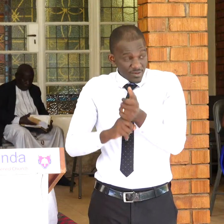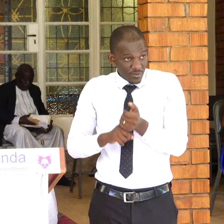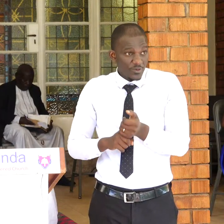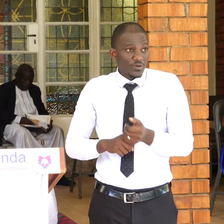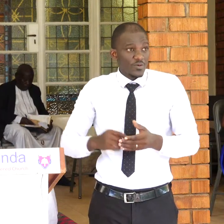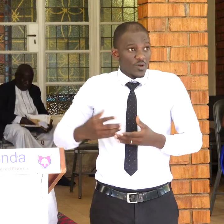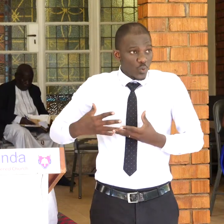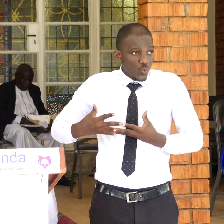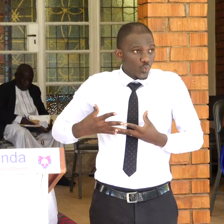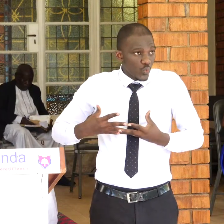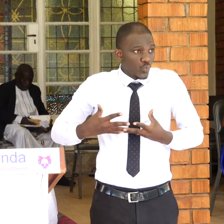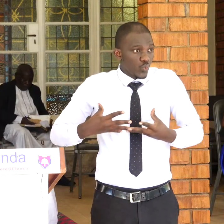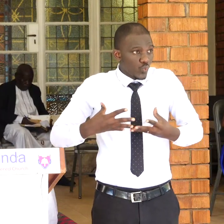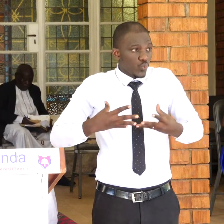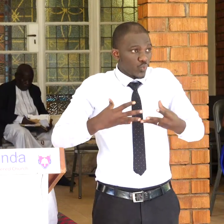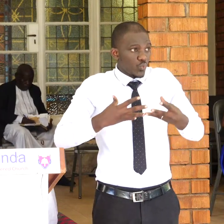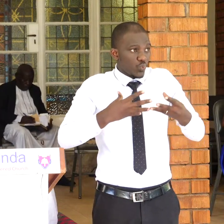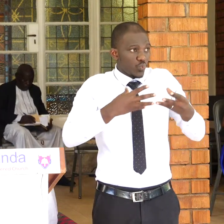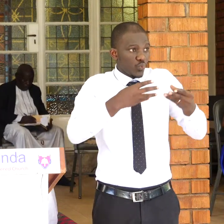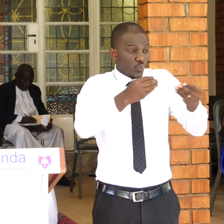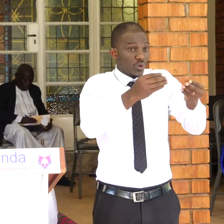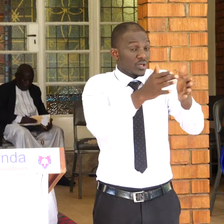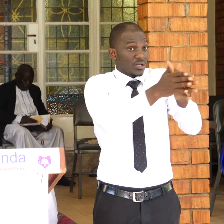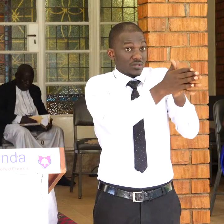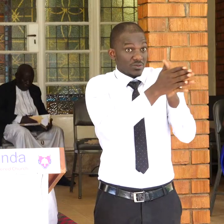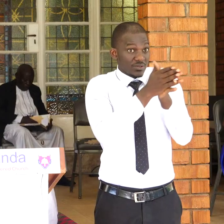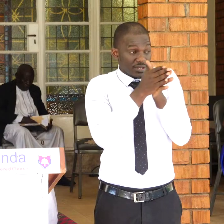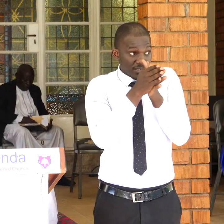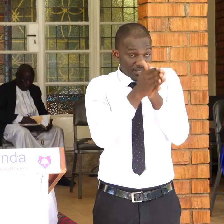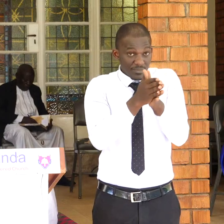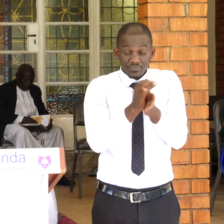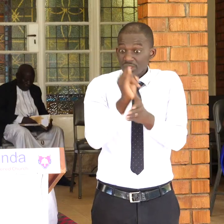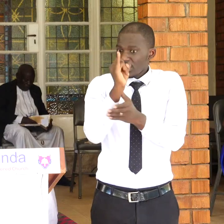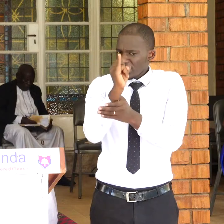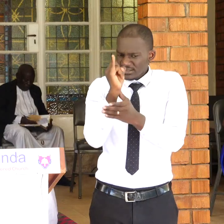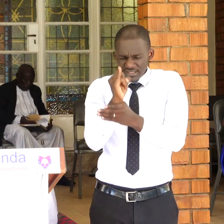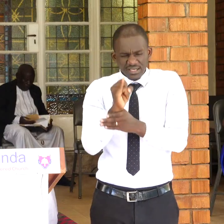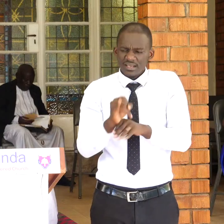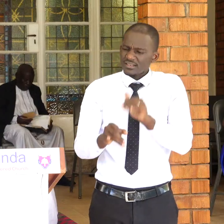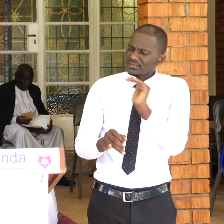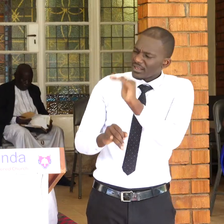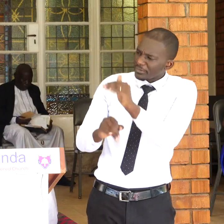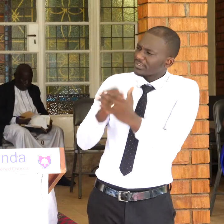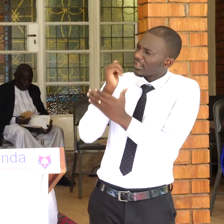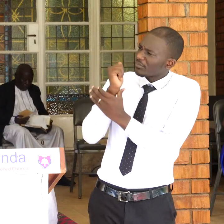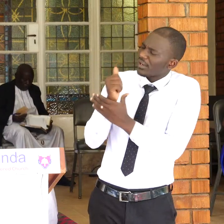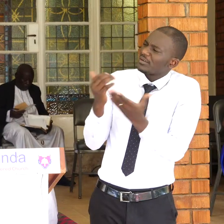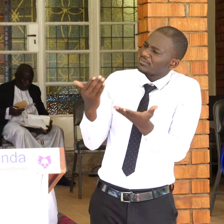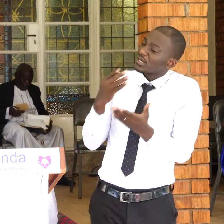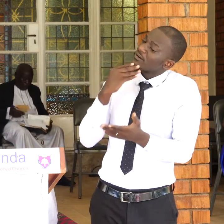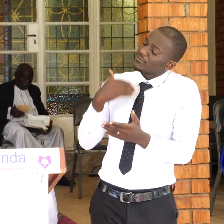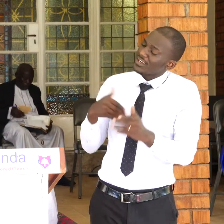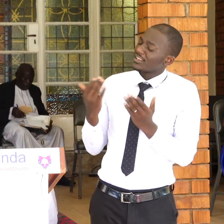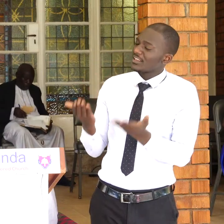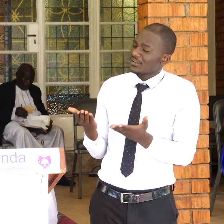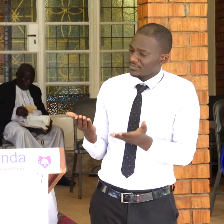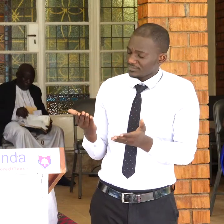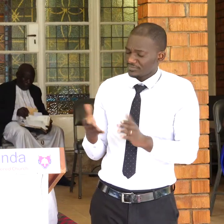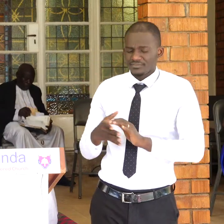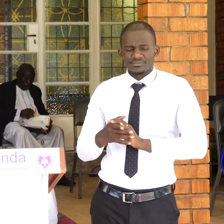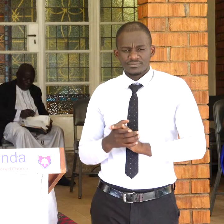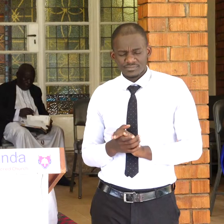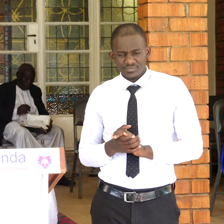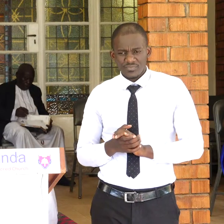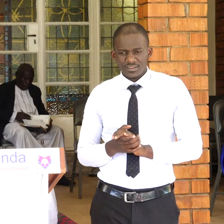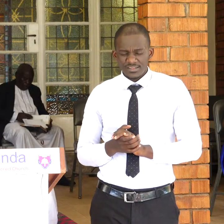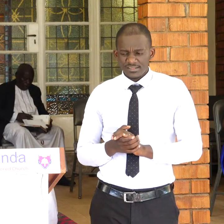bagenda bombi wamu. Isaaka n'agamba Ibulayimu kitaawe nti, kitange, n'ayogera nti nze nzuuno